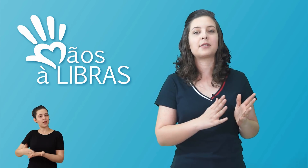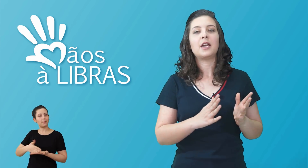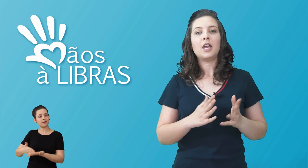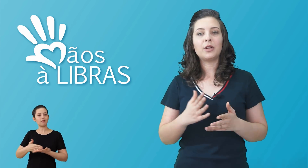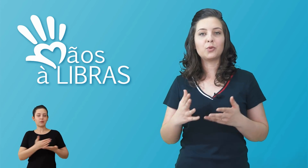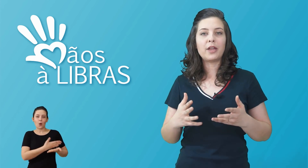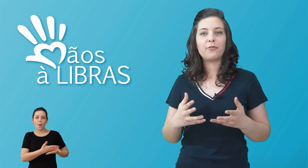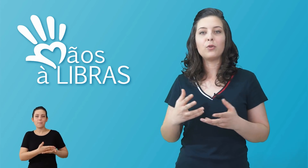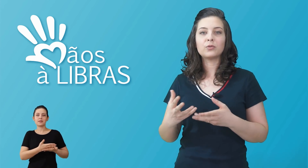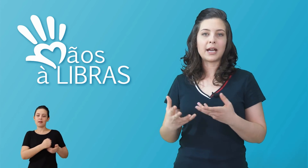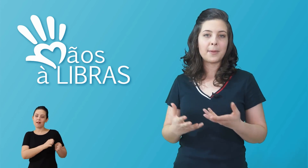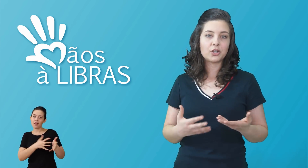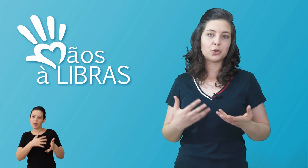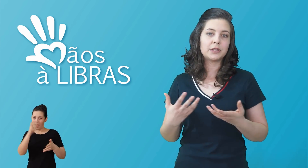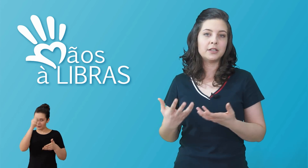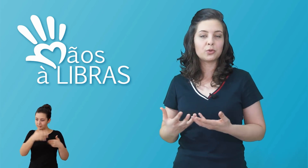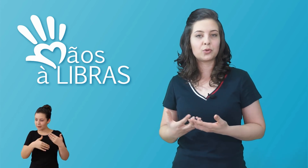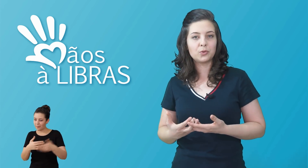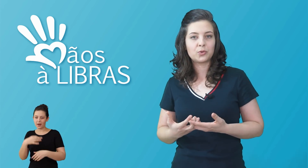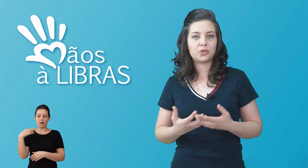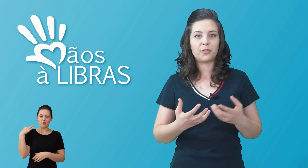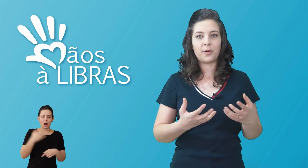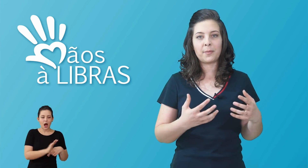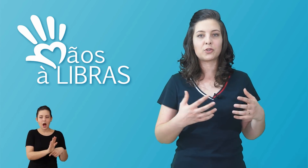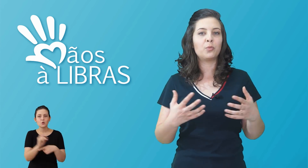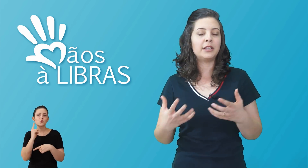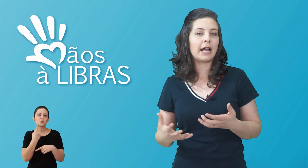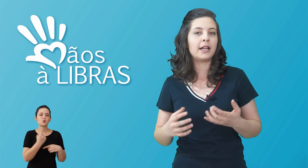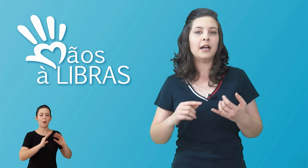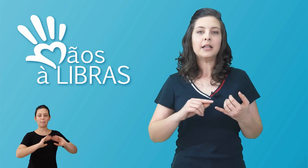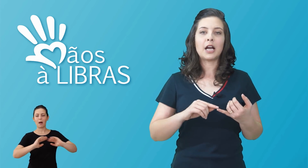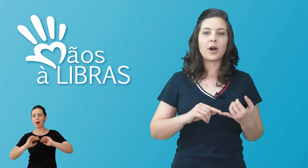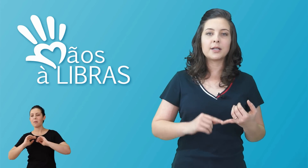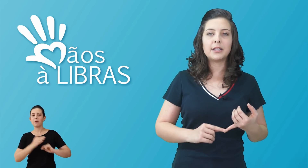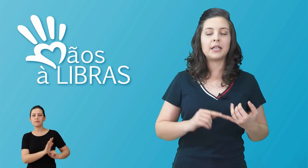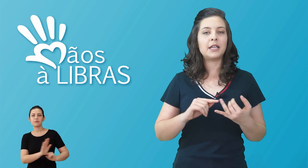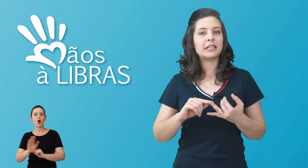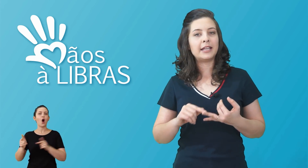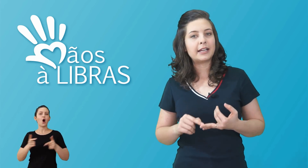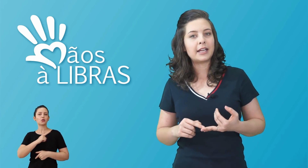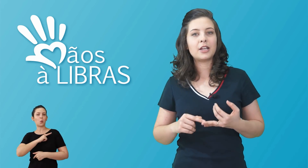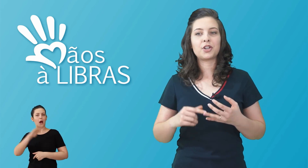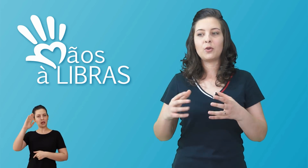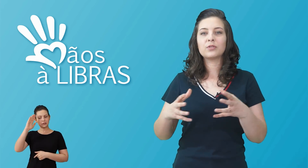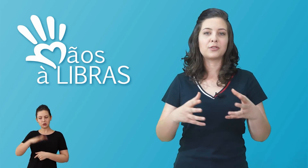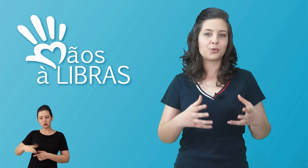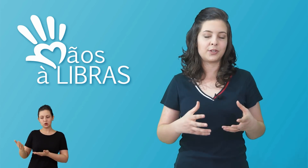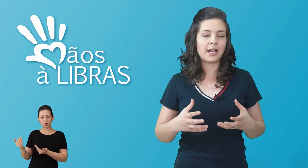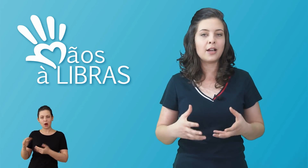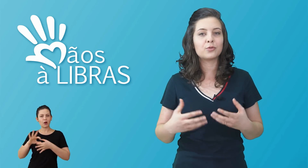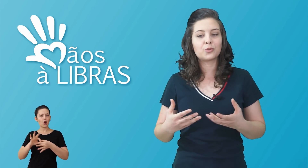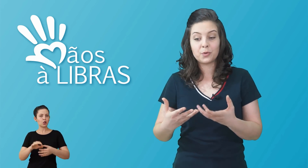aprender Libras, eu atuei voluntariamente ajudando os surdos de uma forma mais comunitária, na guarda-mirim, na igreja, em